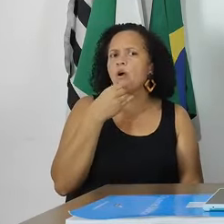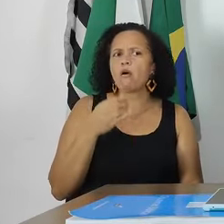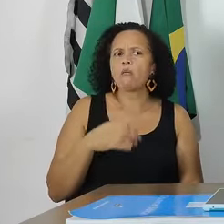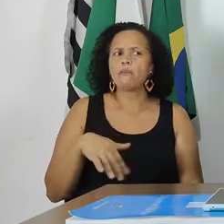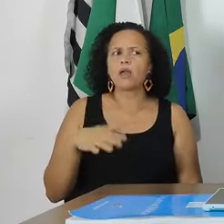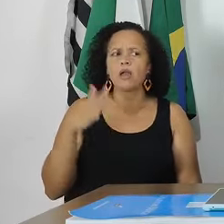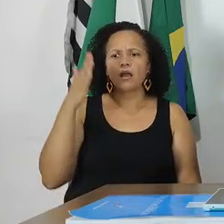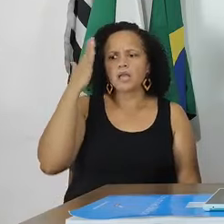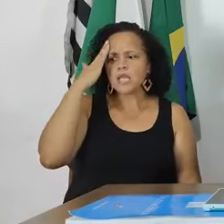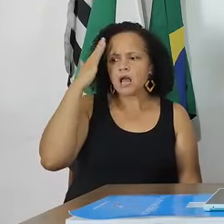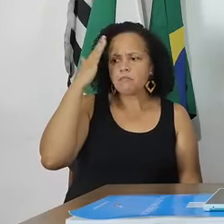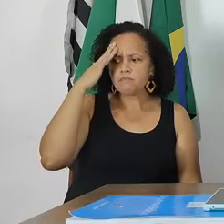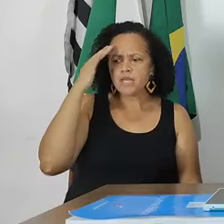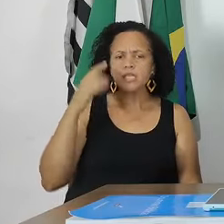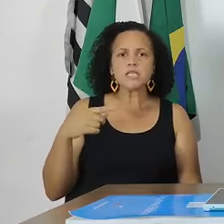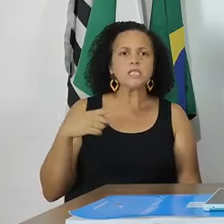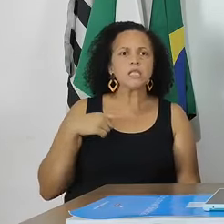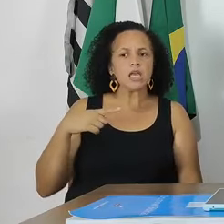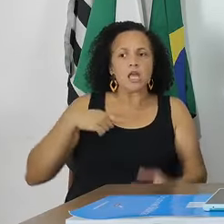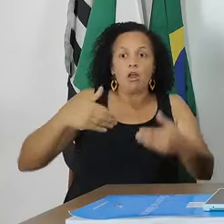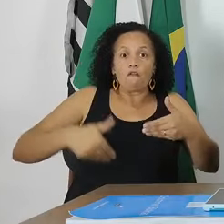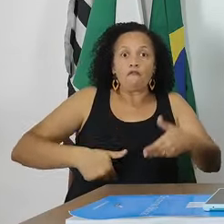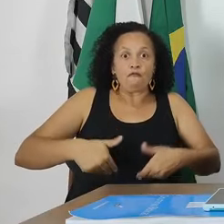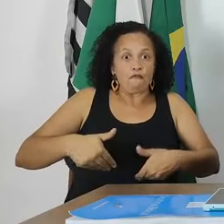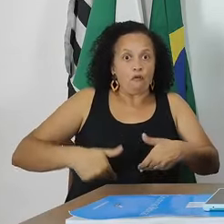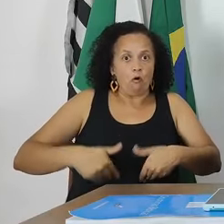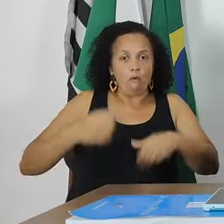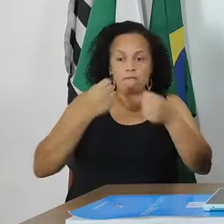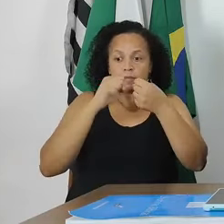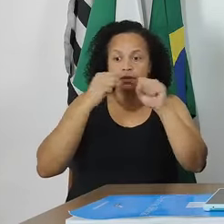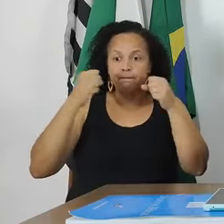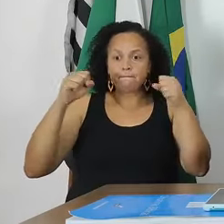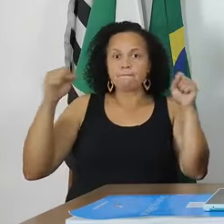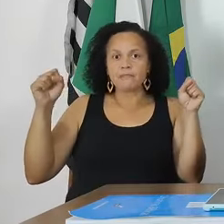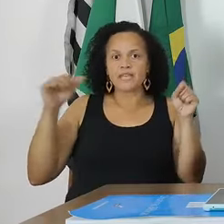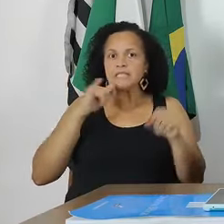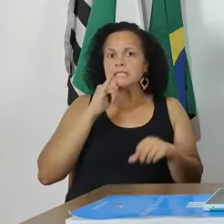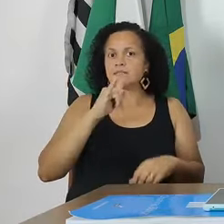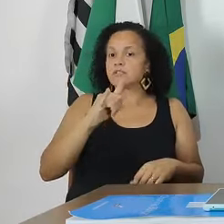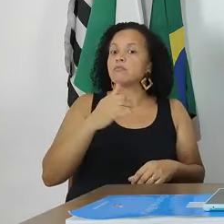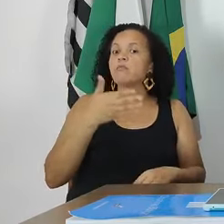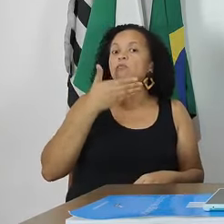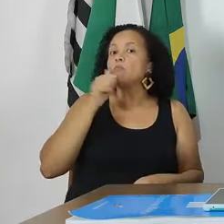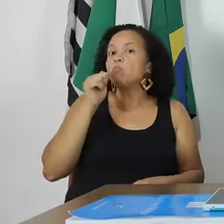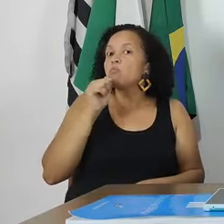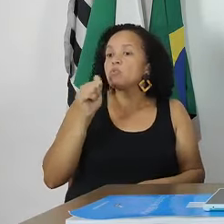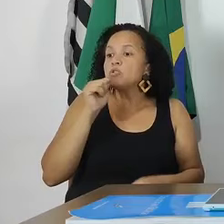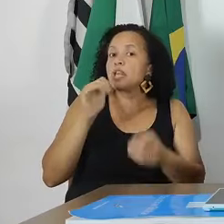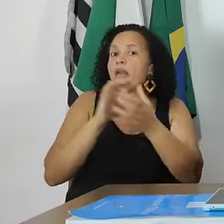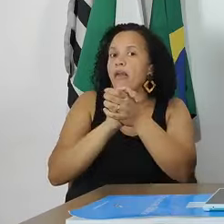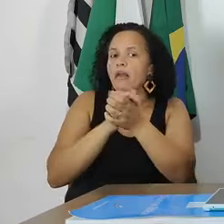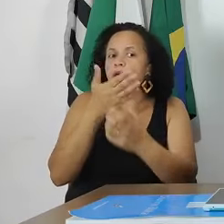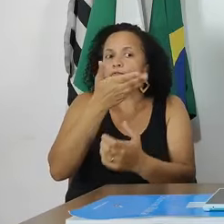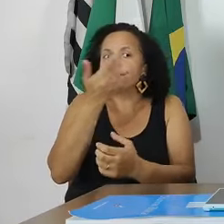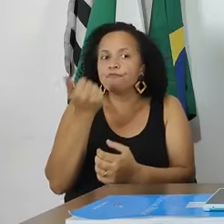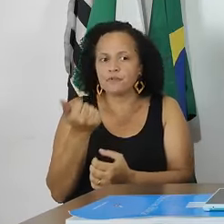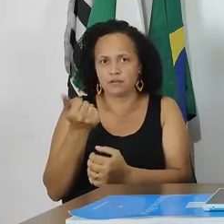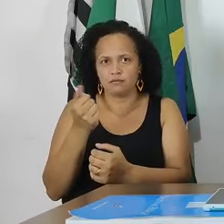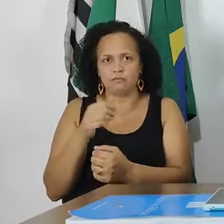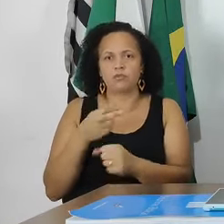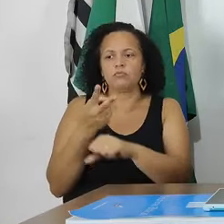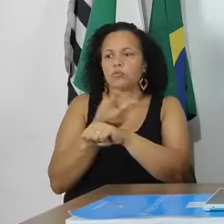em Belém vai ter uma grande fome, né? Vai ter uma grande fome, a gente vai passar por necessidades